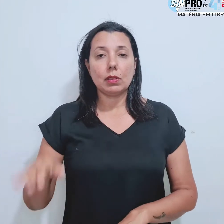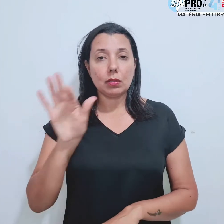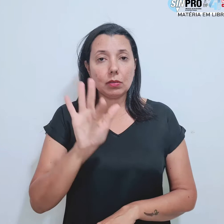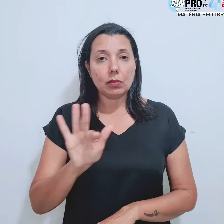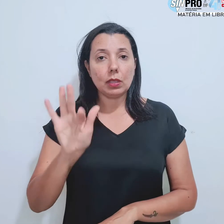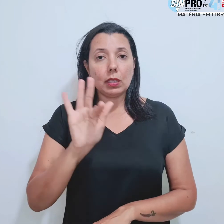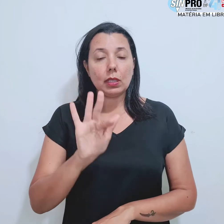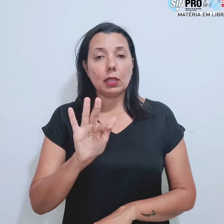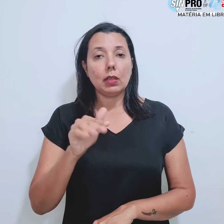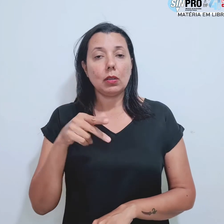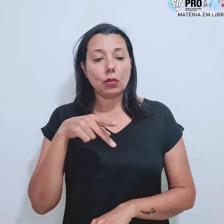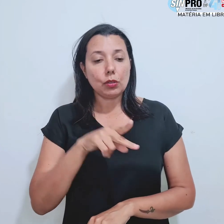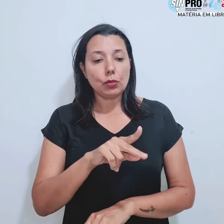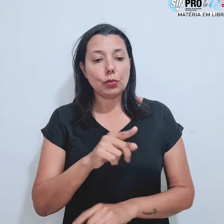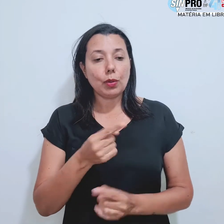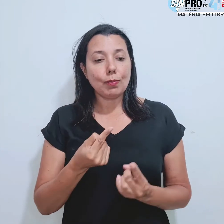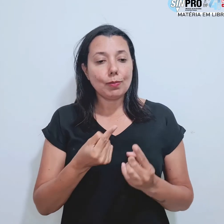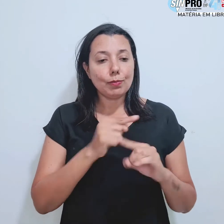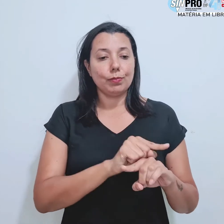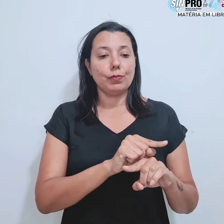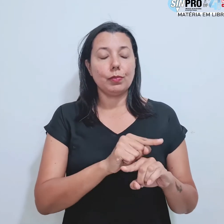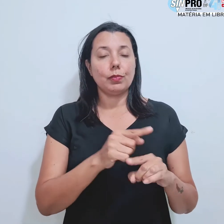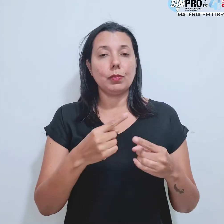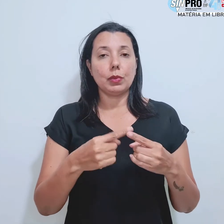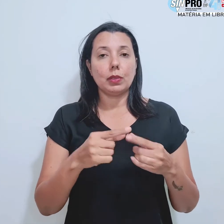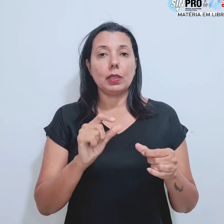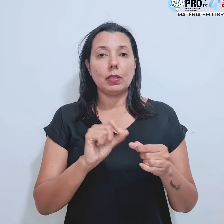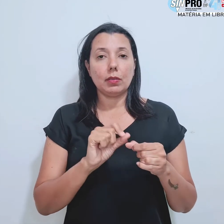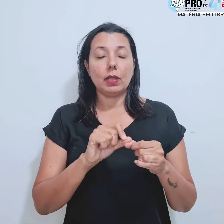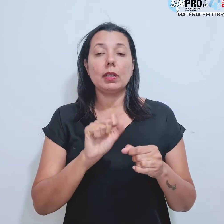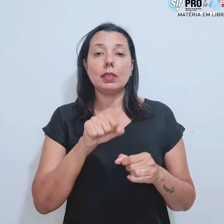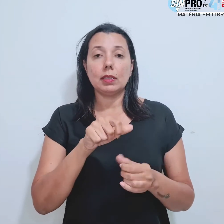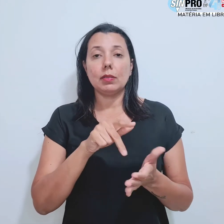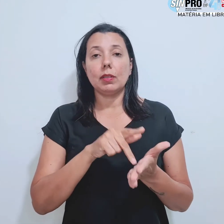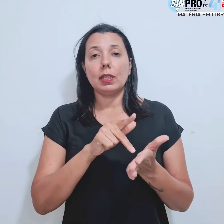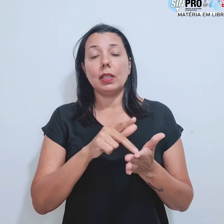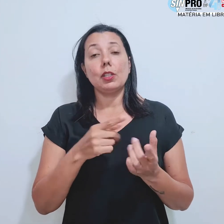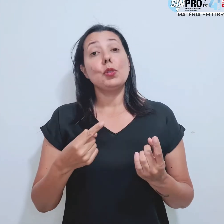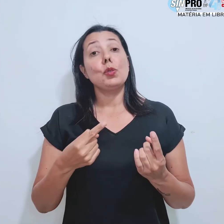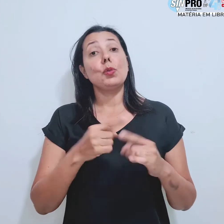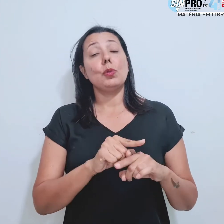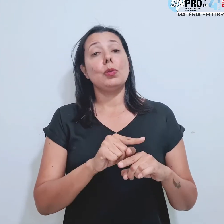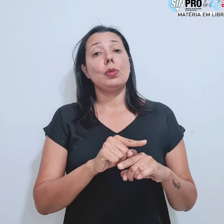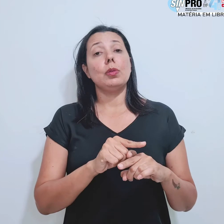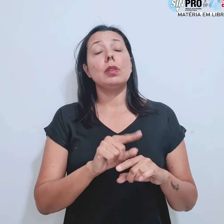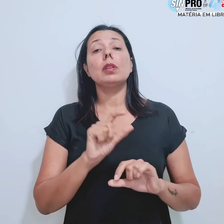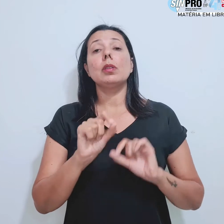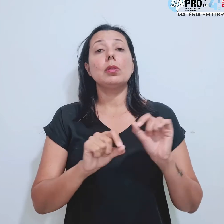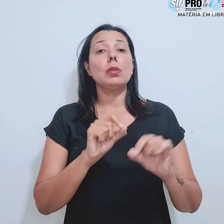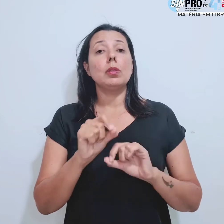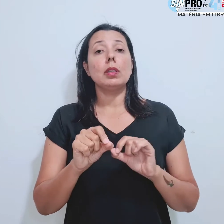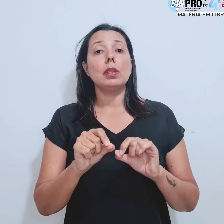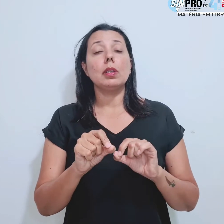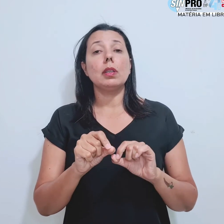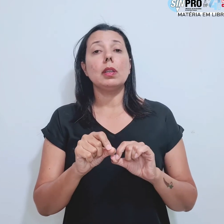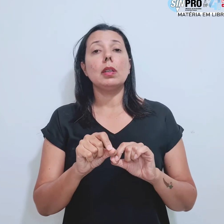federal segue na contramão, pois faz exatamente o contrário do que preconiza